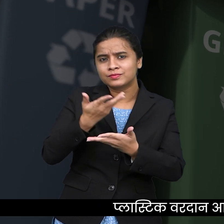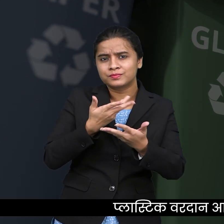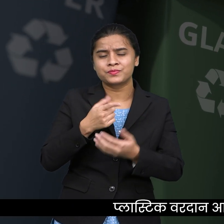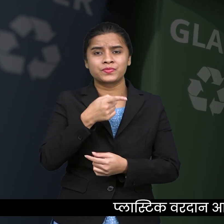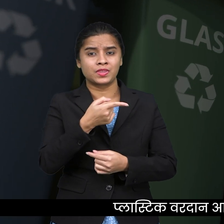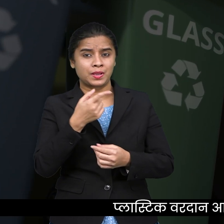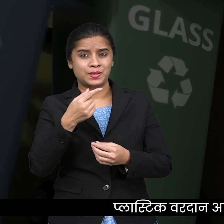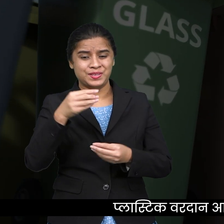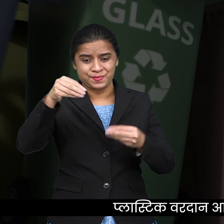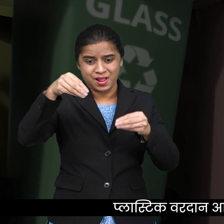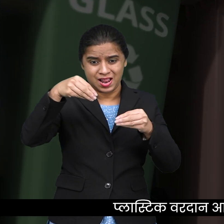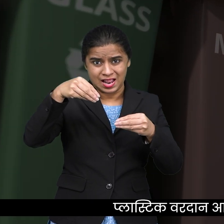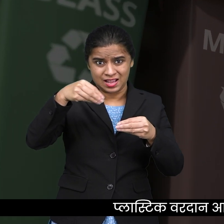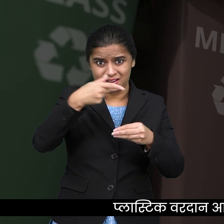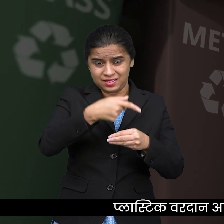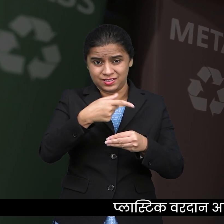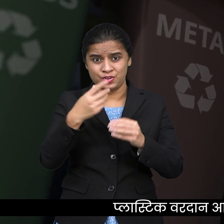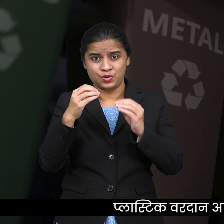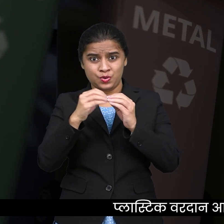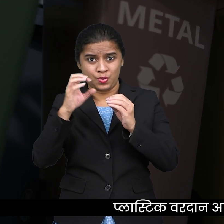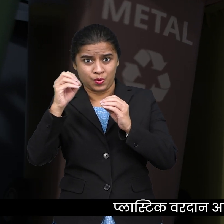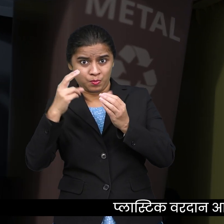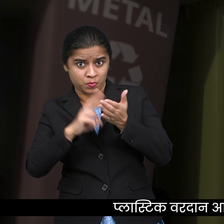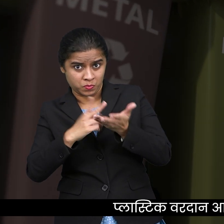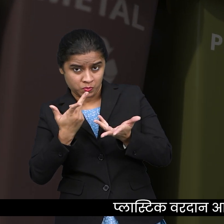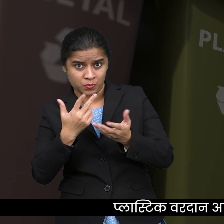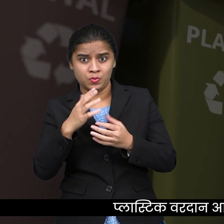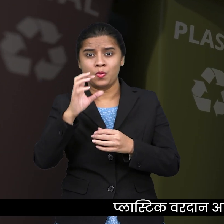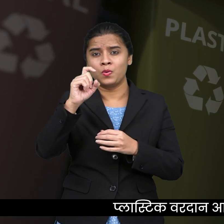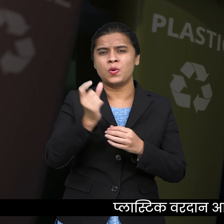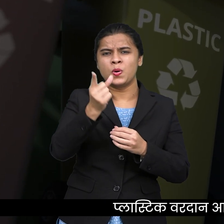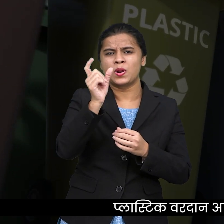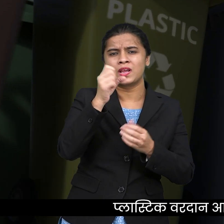प्लास्टिक वरदान आहे की शाप यावर चर्चा करा.